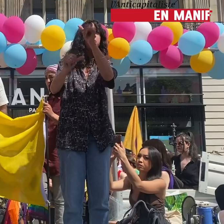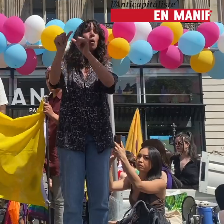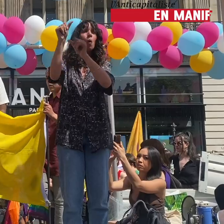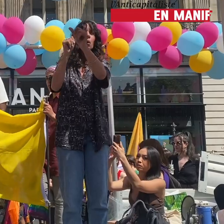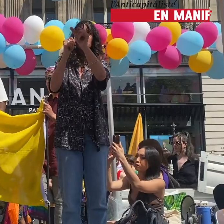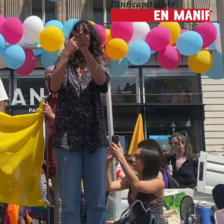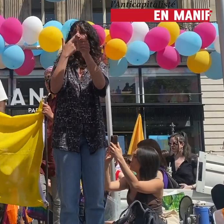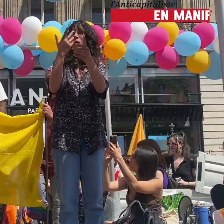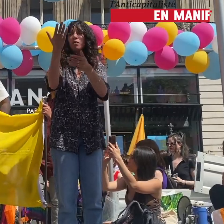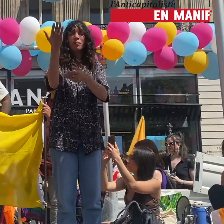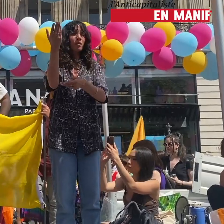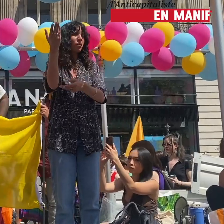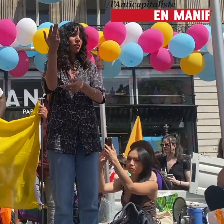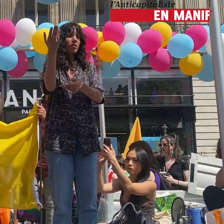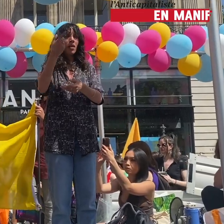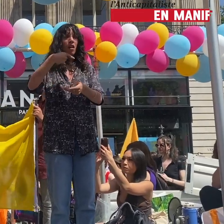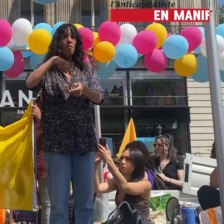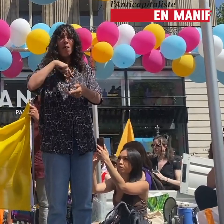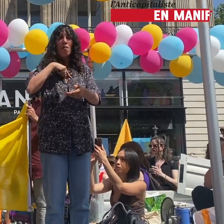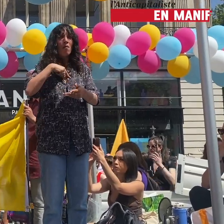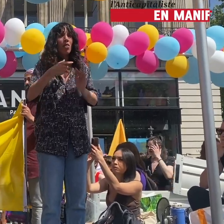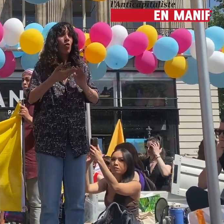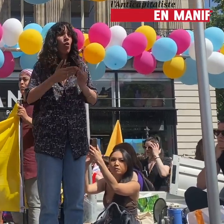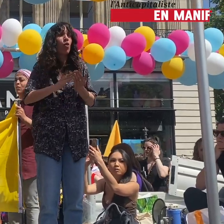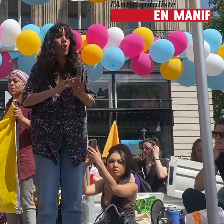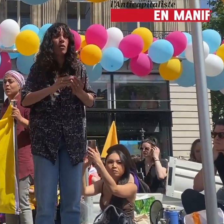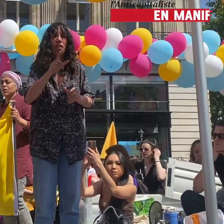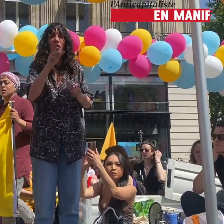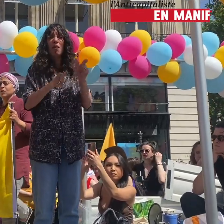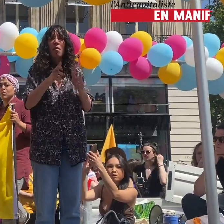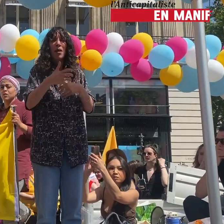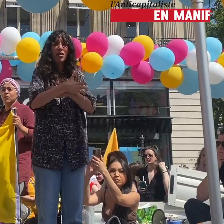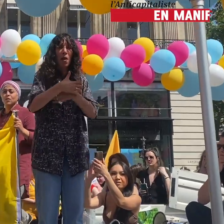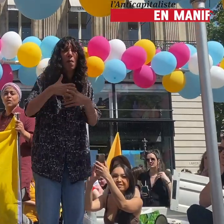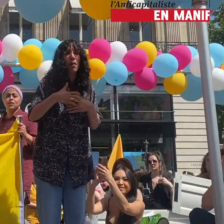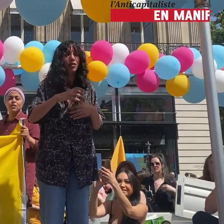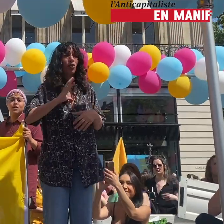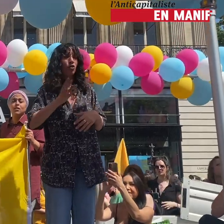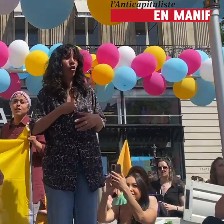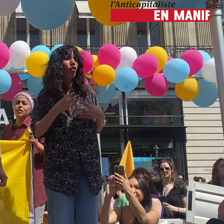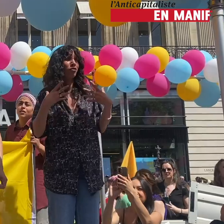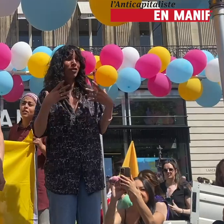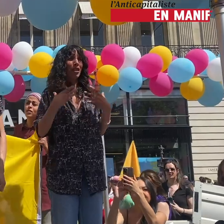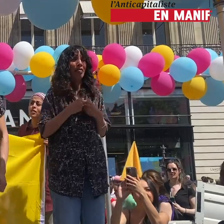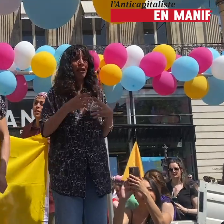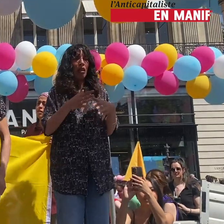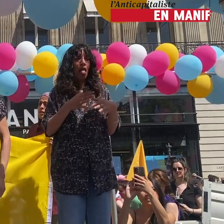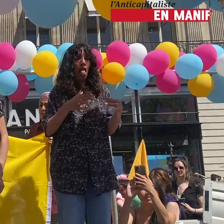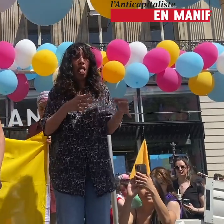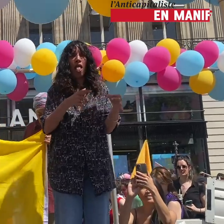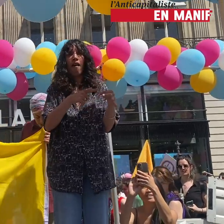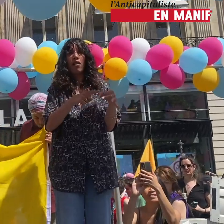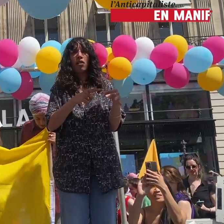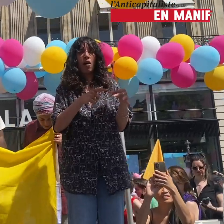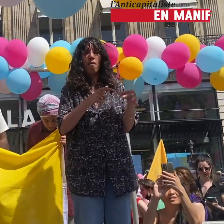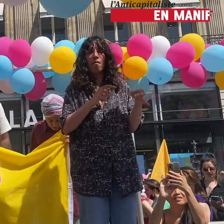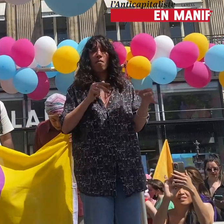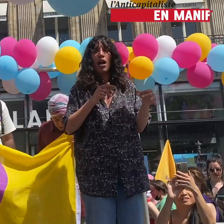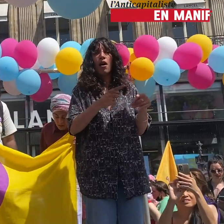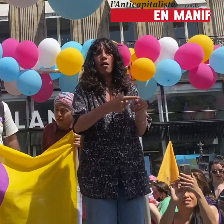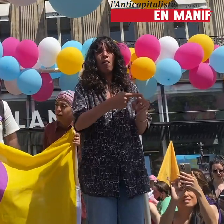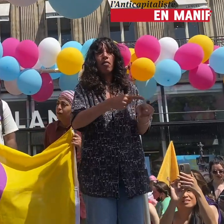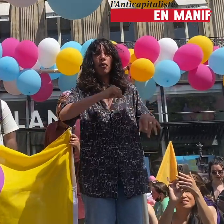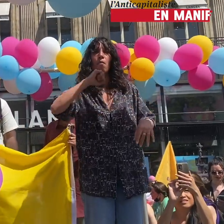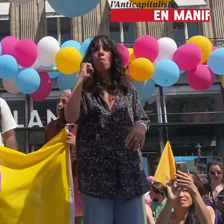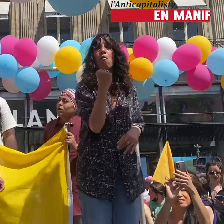renvoient notre communauté, les plus précaires trans-intersexes, vers le meurtre, comme